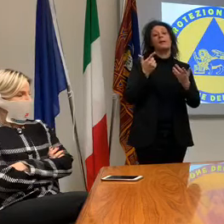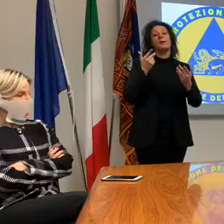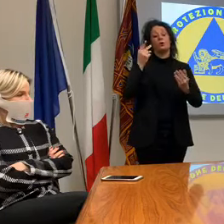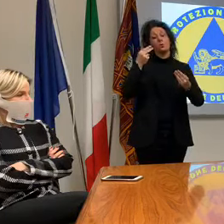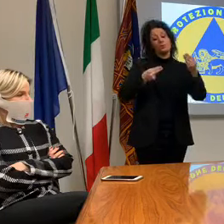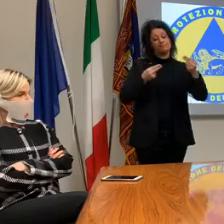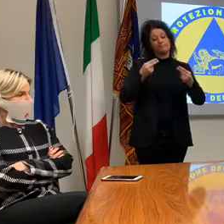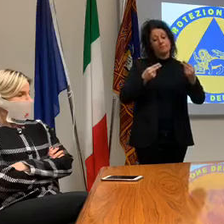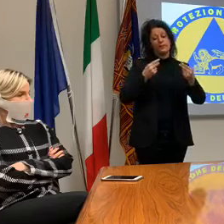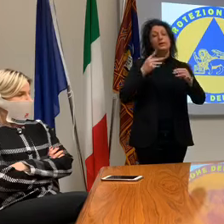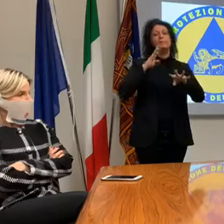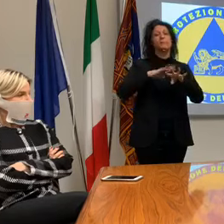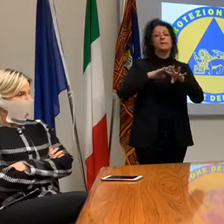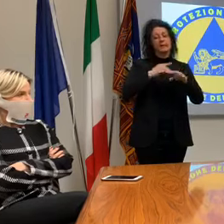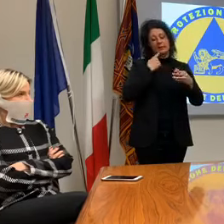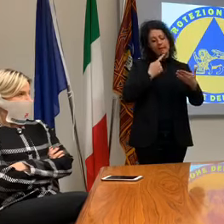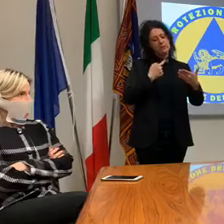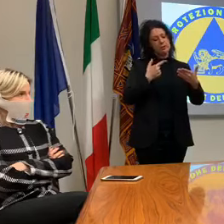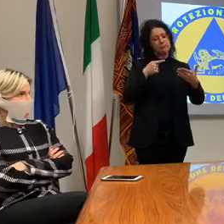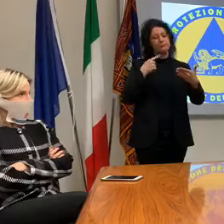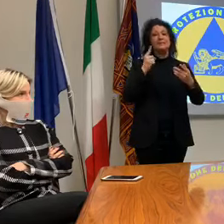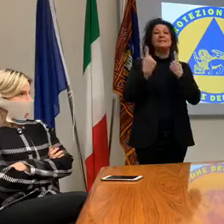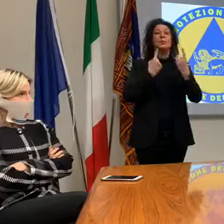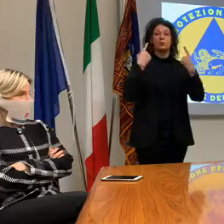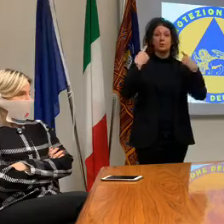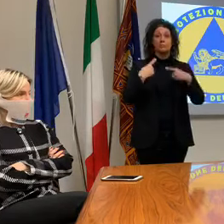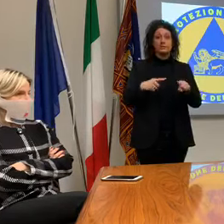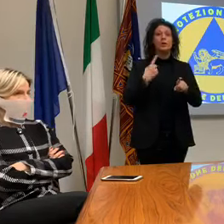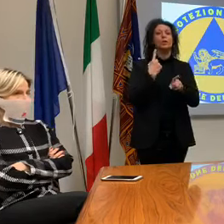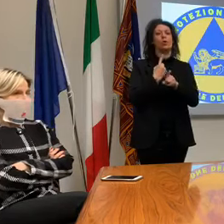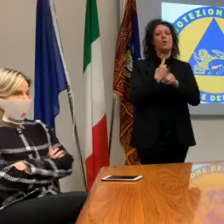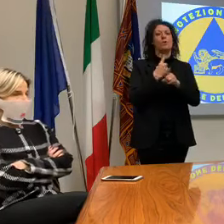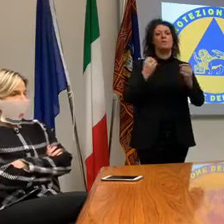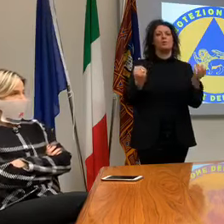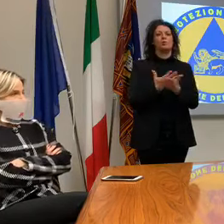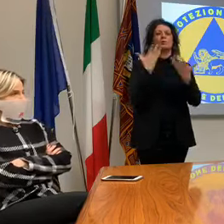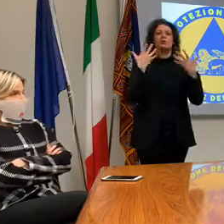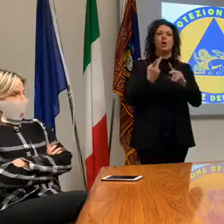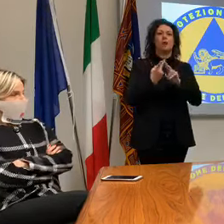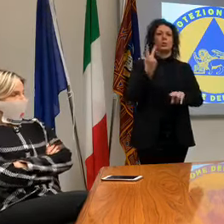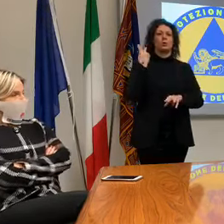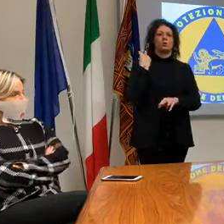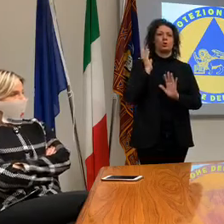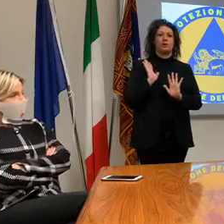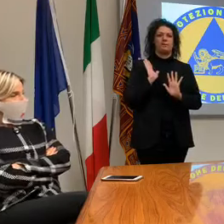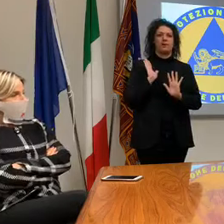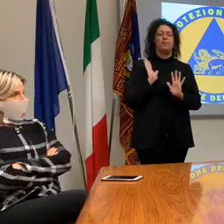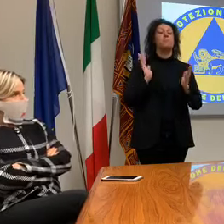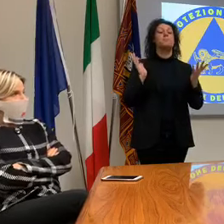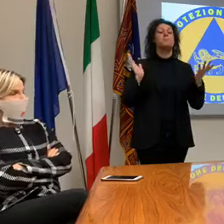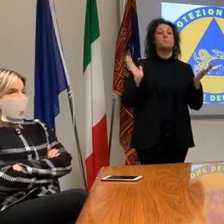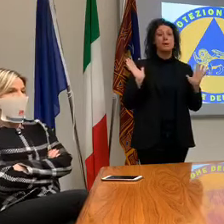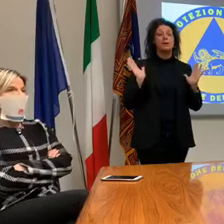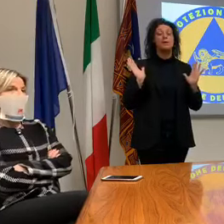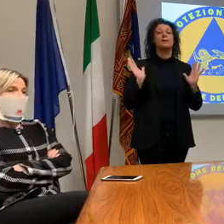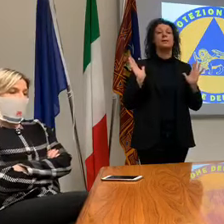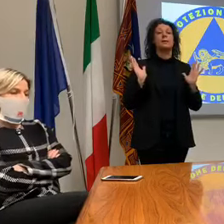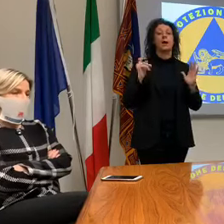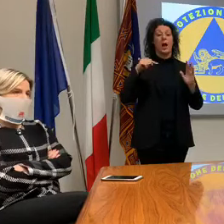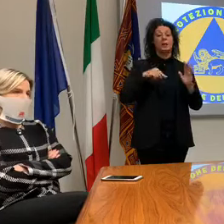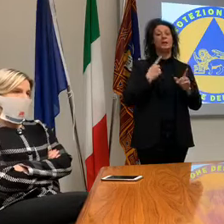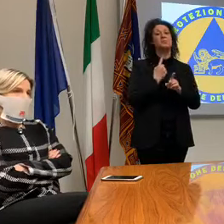modello ci dice che dovrebbe essere accaduto 2 giorni fa, e questo è un buon dato di lettura, ma non possiamo parlare di